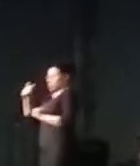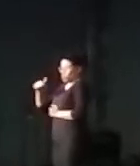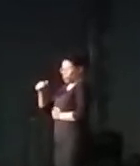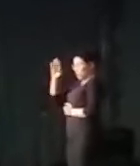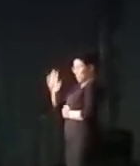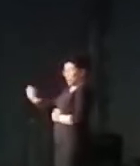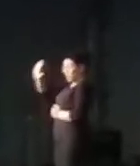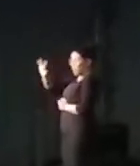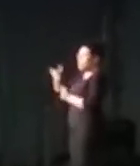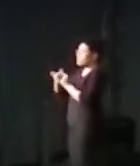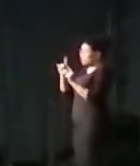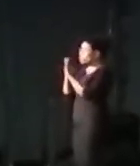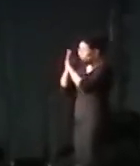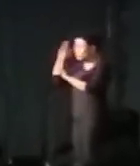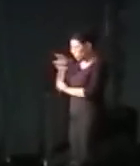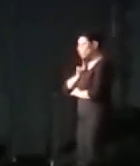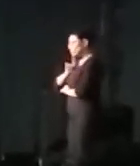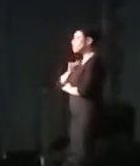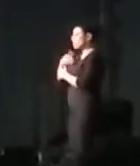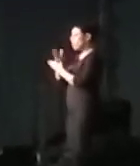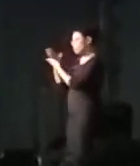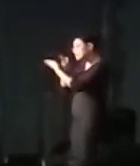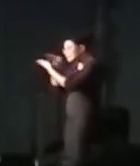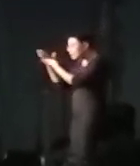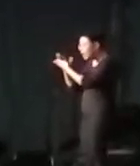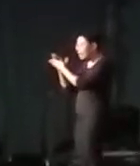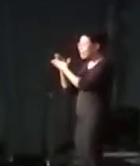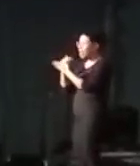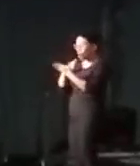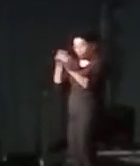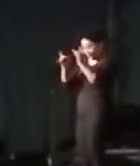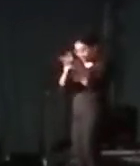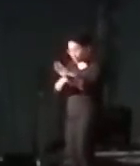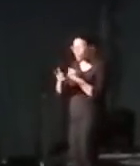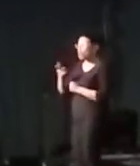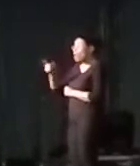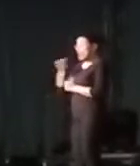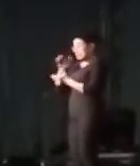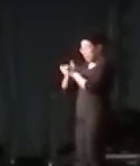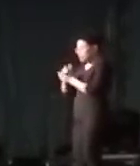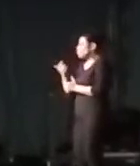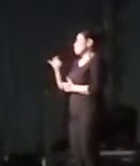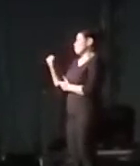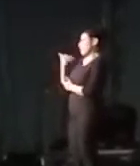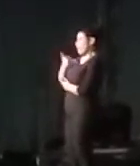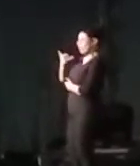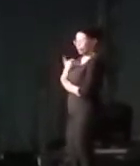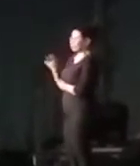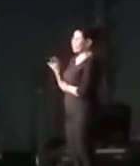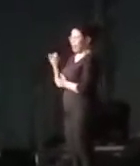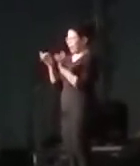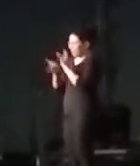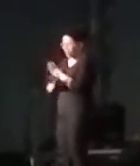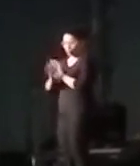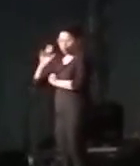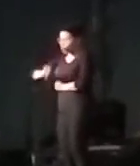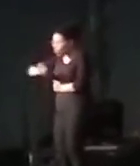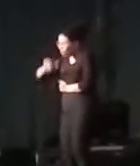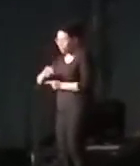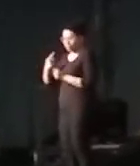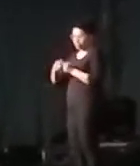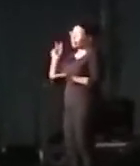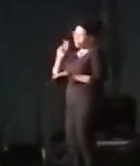eu descobri que tinha, então eu separei. Acabei um. Meu ex-marido falava: você não vai acabar isso nunca. Você tá doido. É verdade, né? Porque não